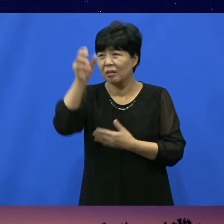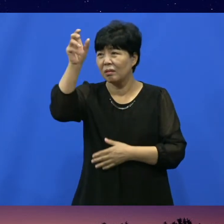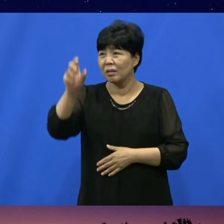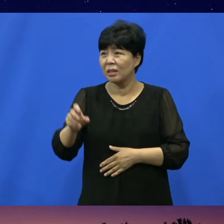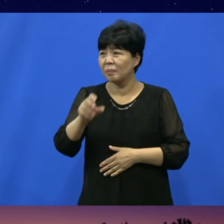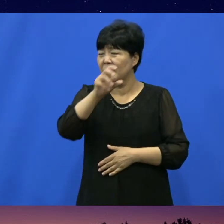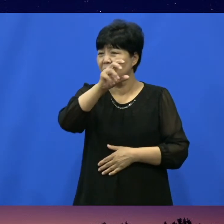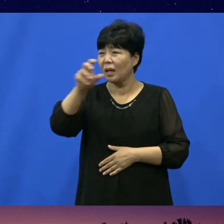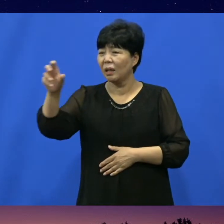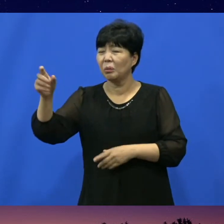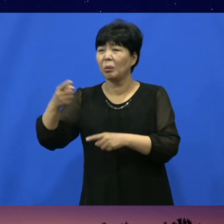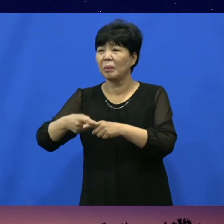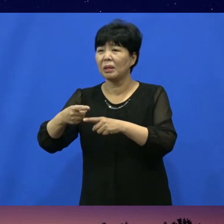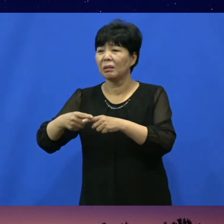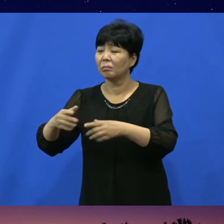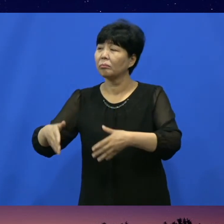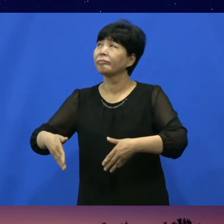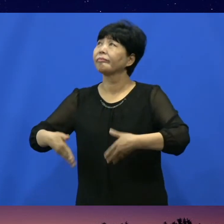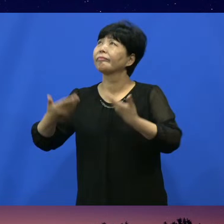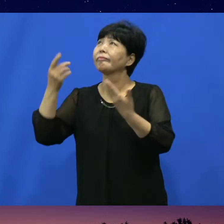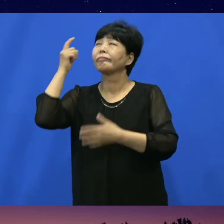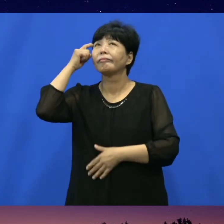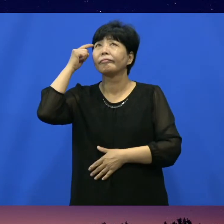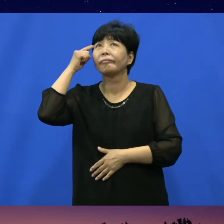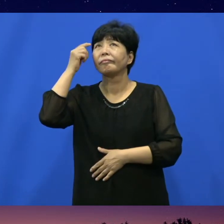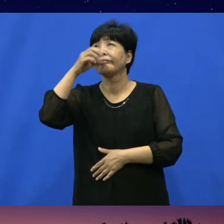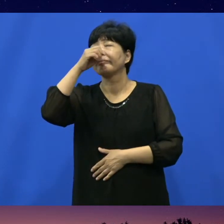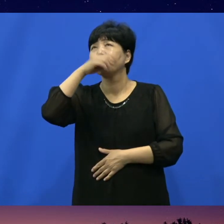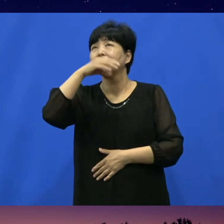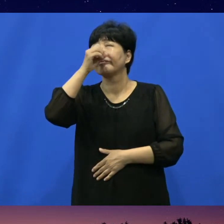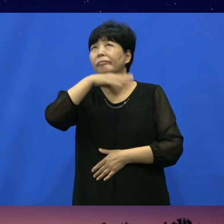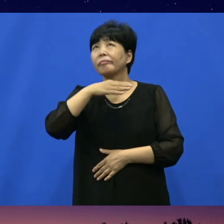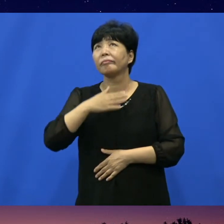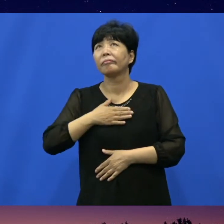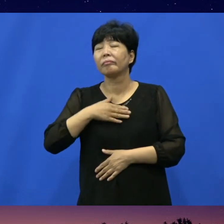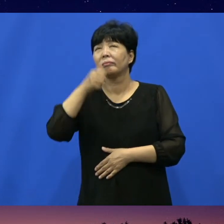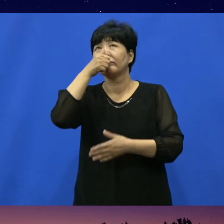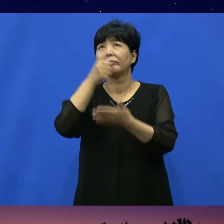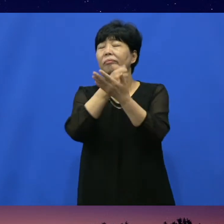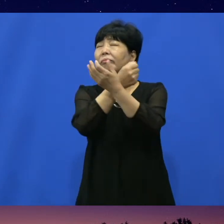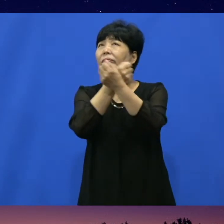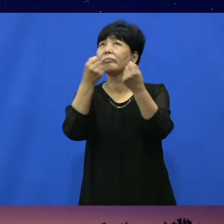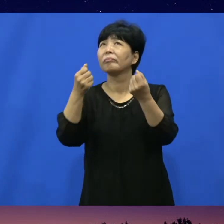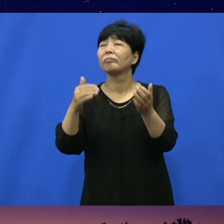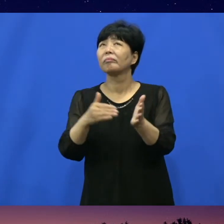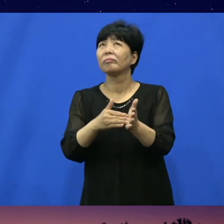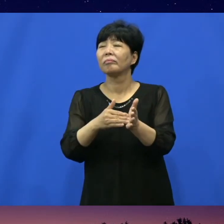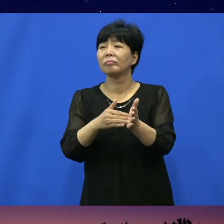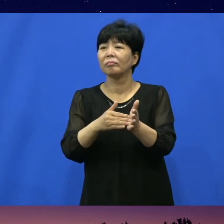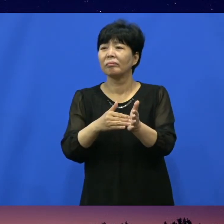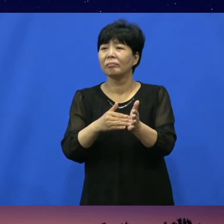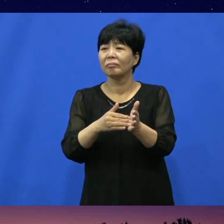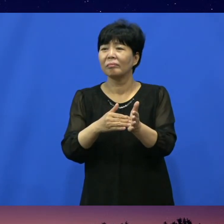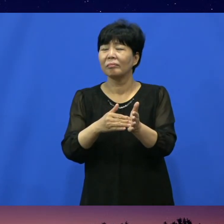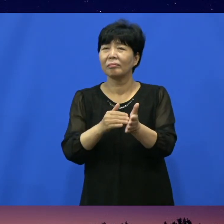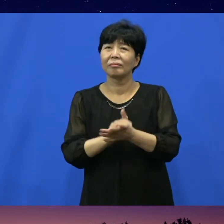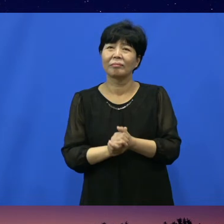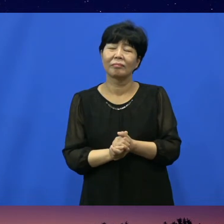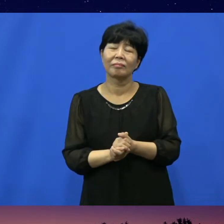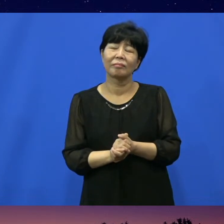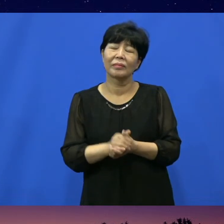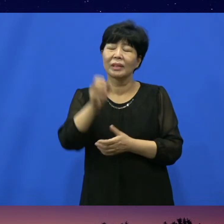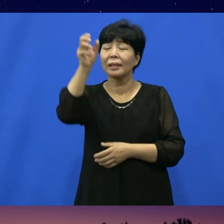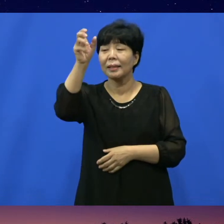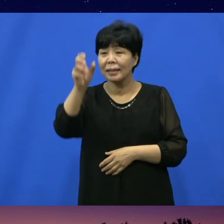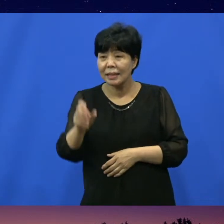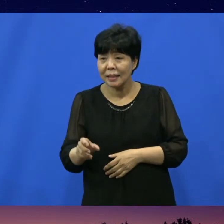그저 우리의 죄를 용서받는 교리적 이해라든가 뭐 그런 수준에 있어 더 이상 나가지 않아. 근데 그